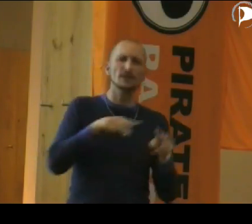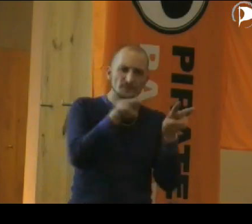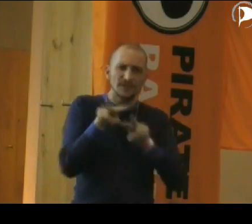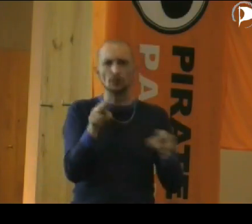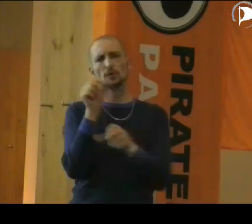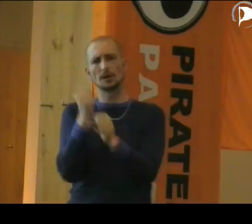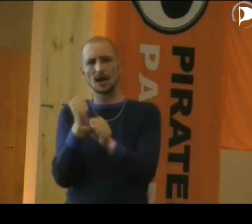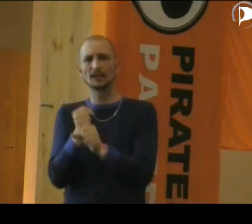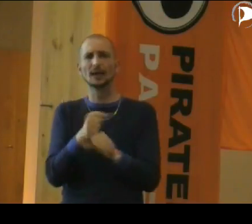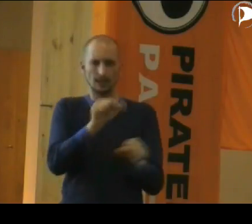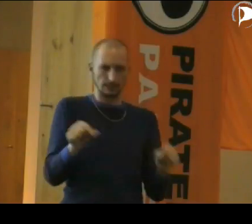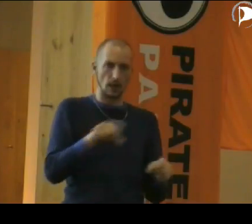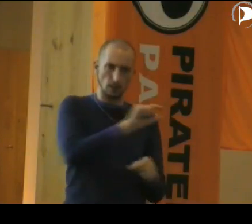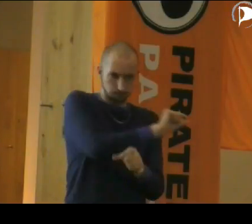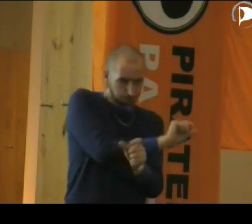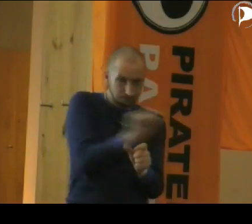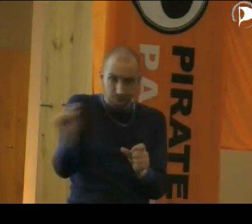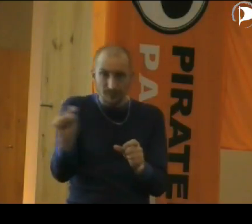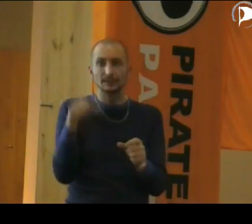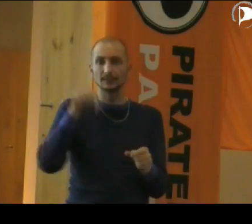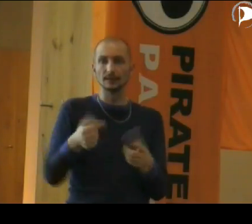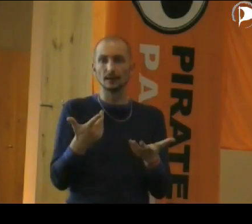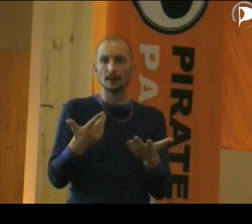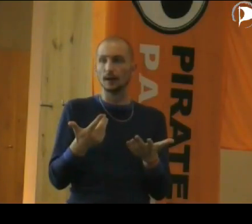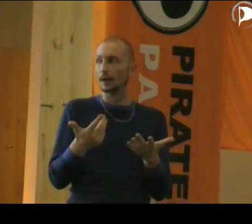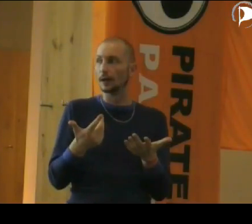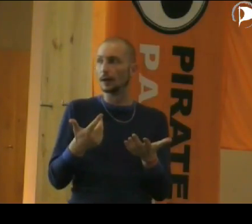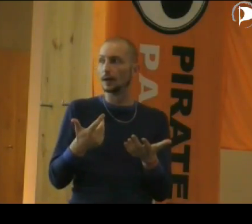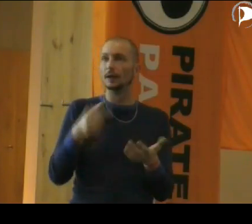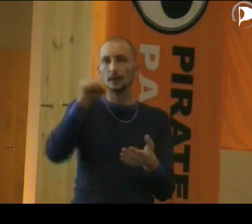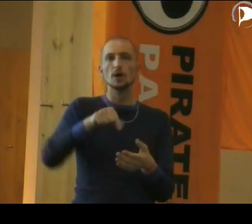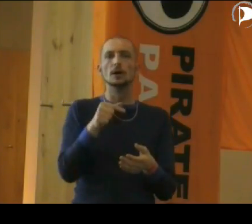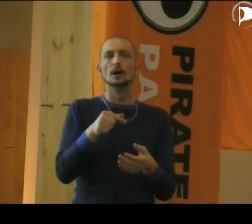lief also runter ist eine beratung kamera läuft